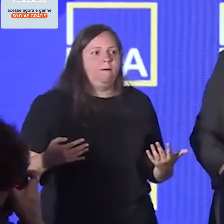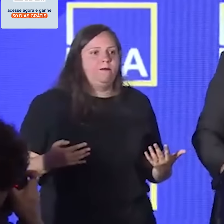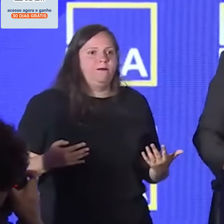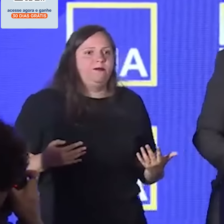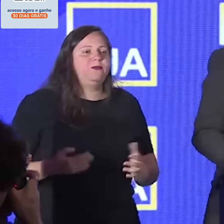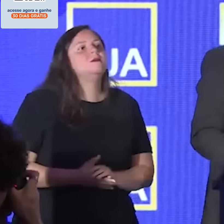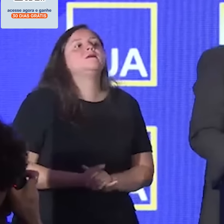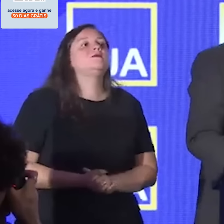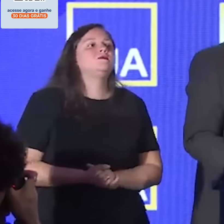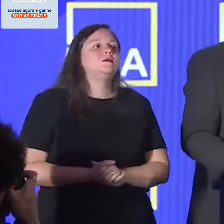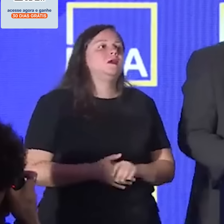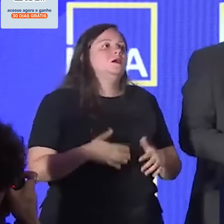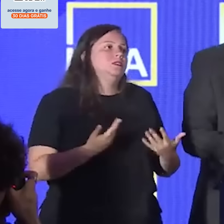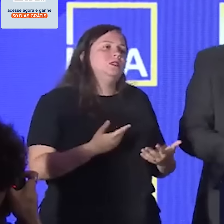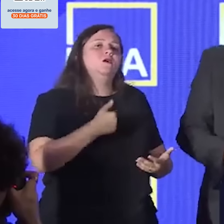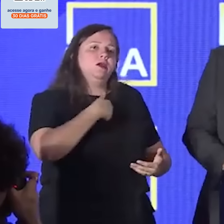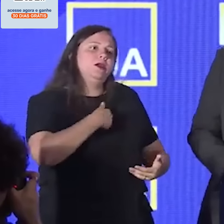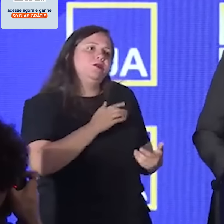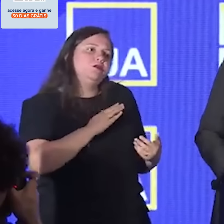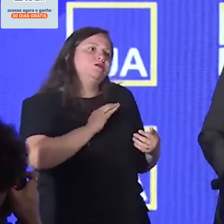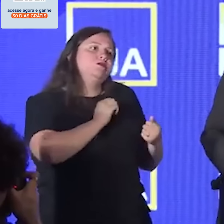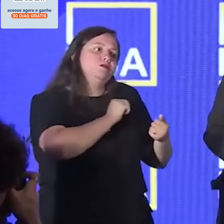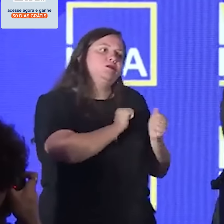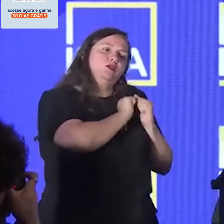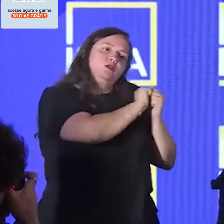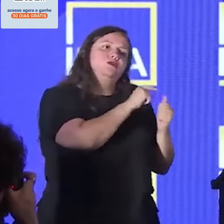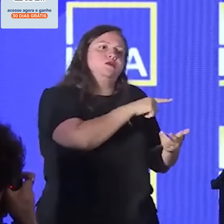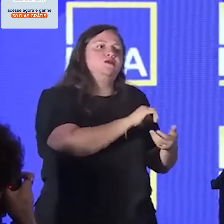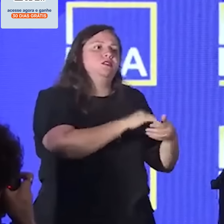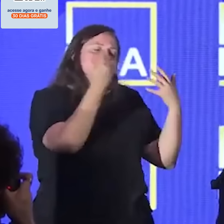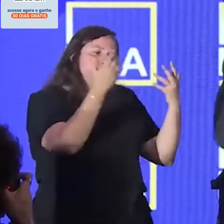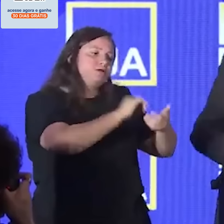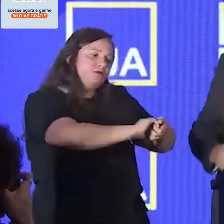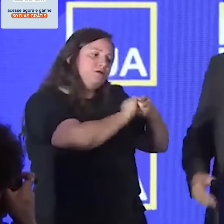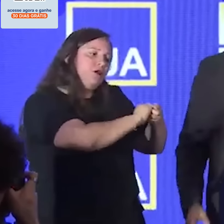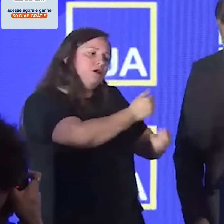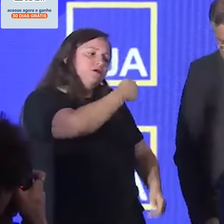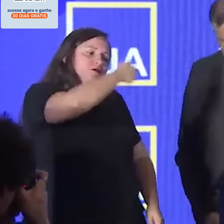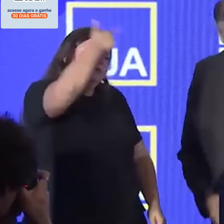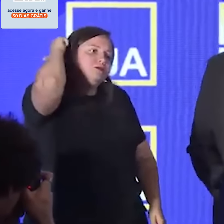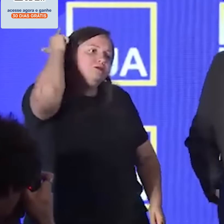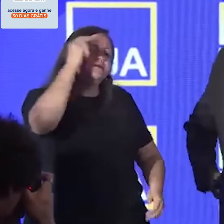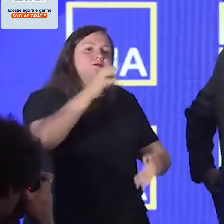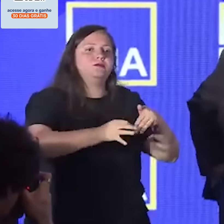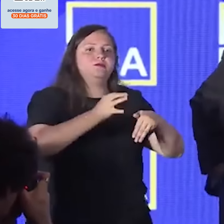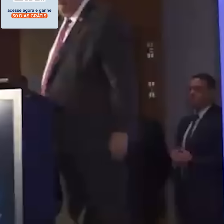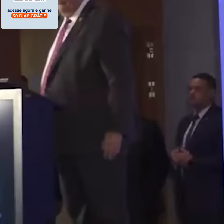praia então minha solidariedade e meu aplauso desde sempre e saudemos o ministro